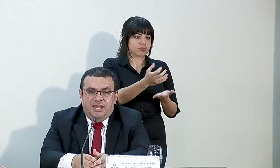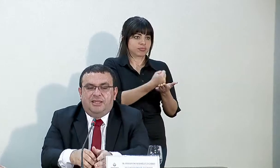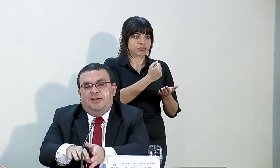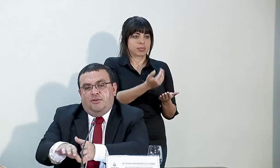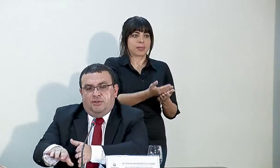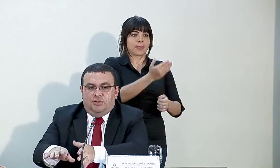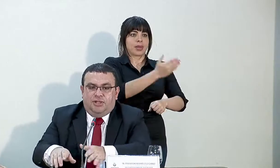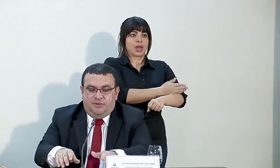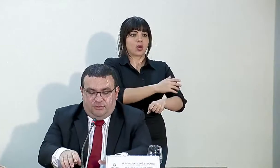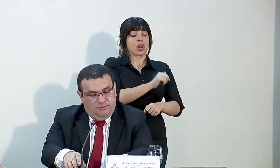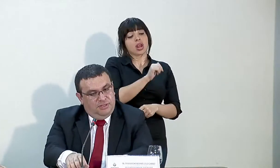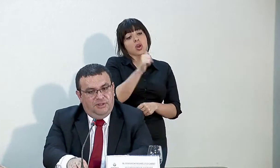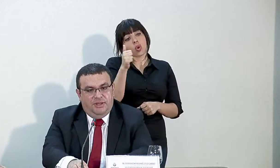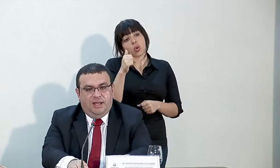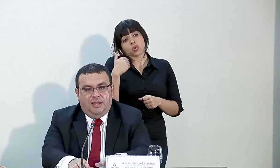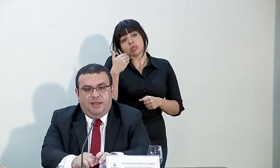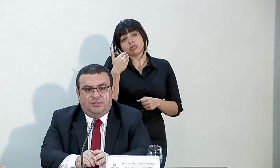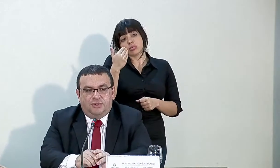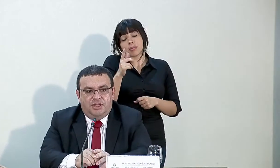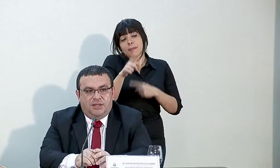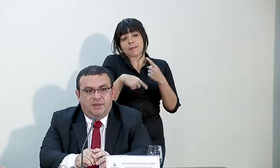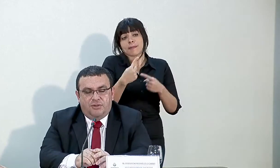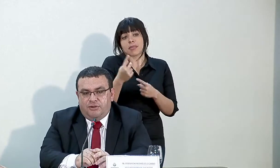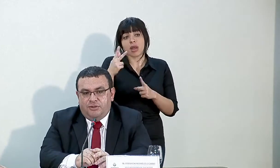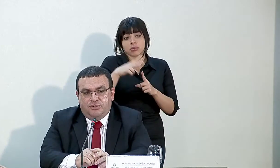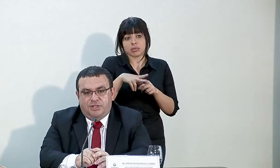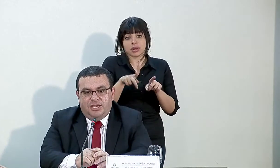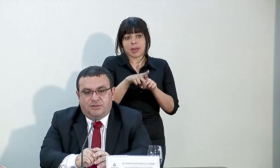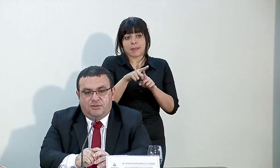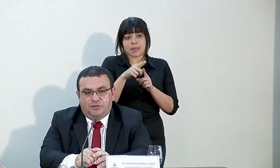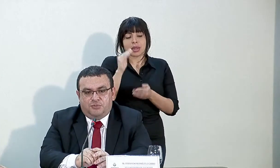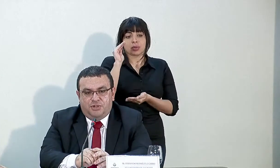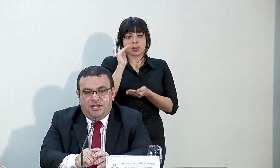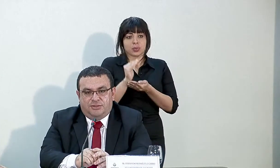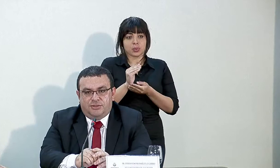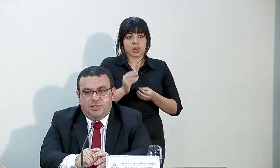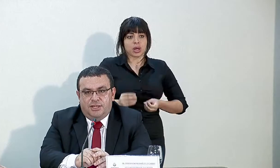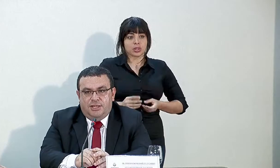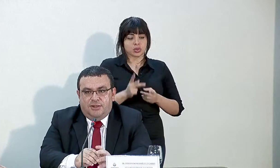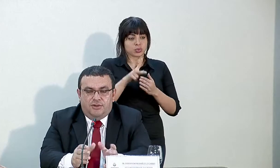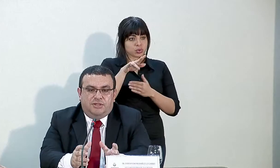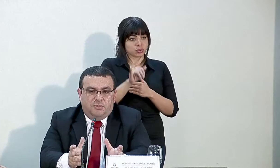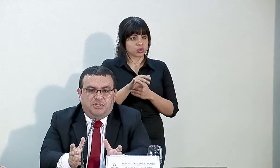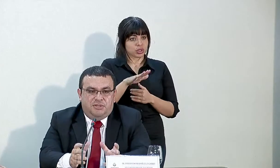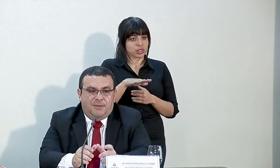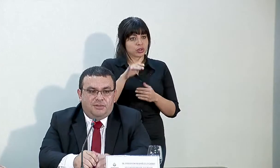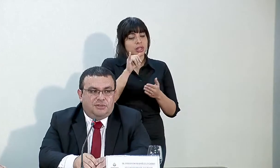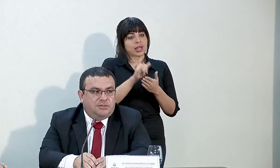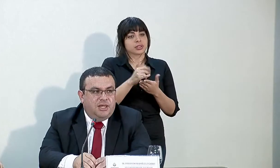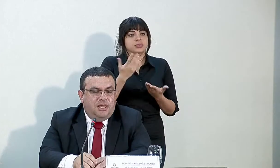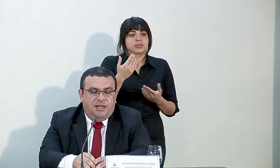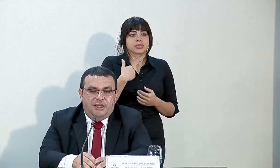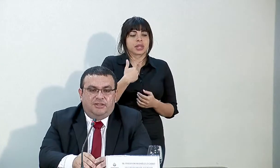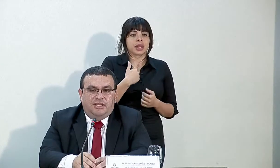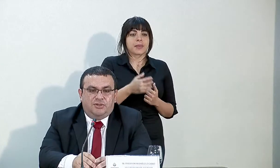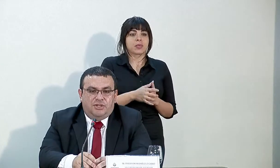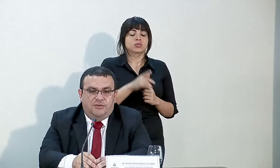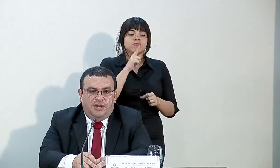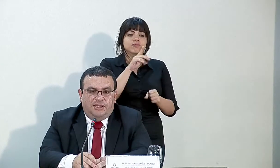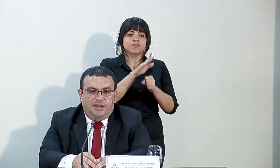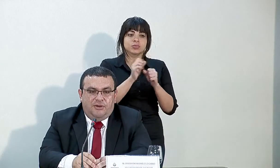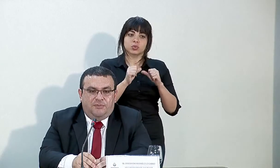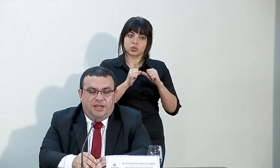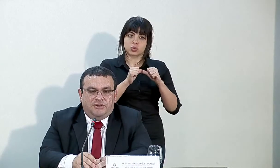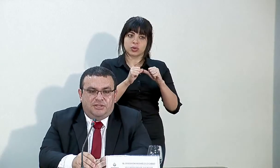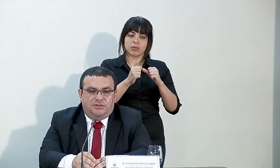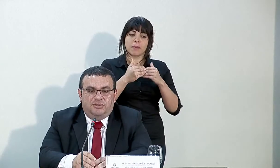por esa vía y lo otro que eventualmente venga a surgir también con la reducción de gasto con los otros proyectos. Con eso, pues, damos garantía de